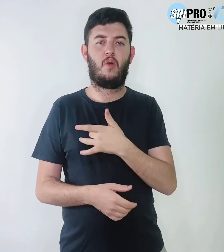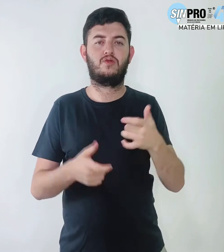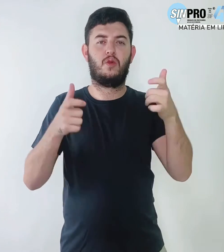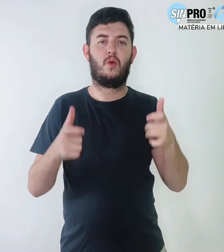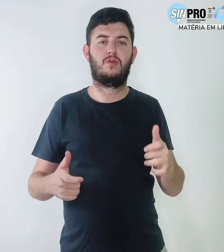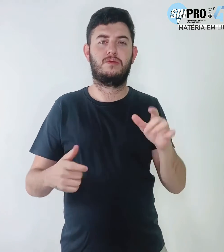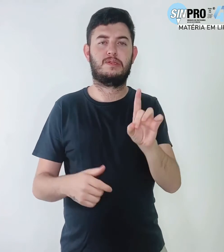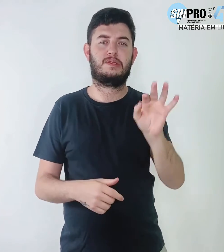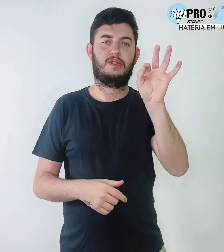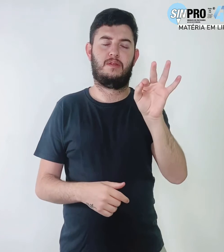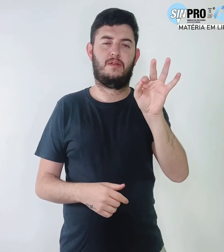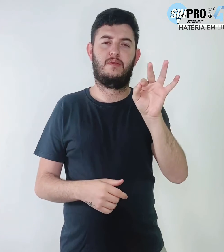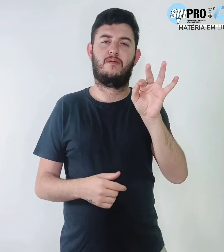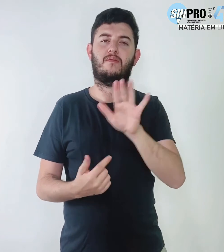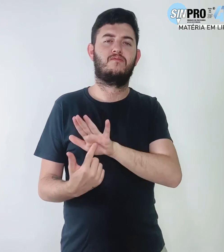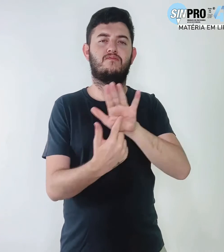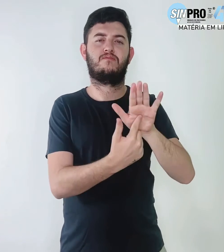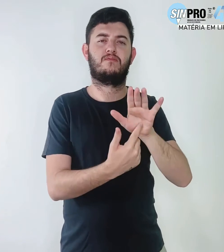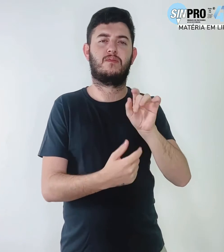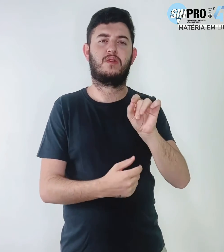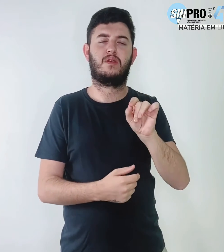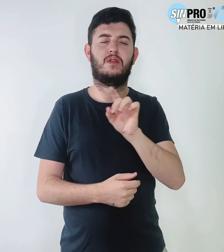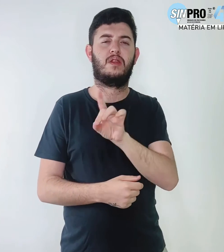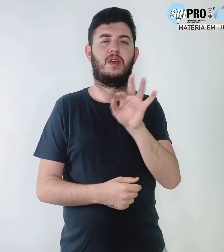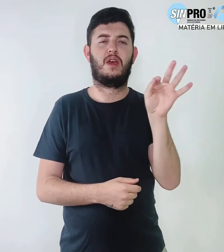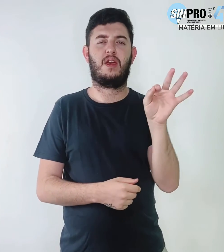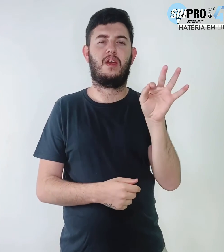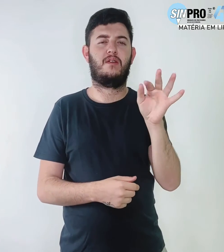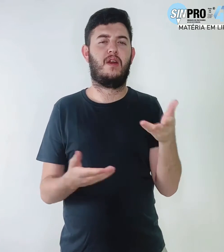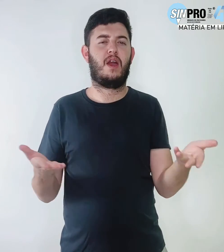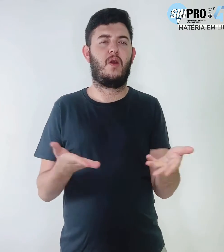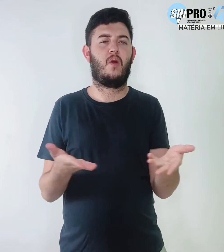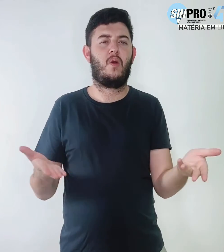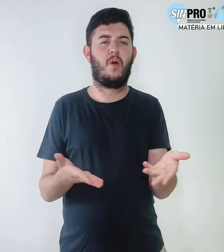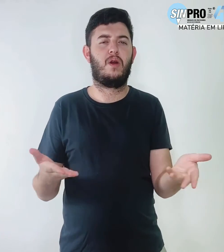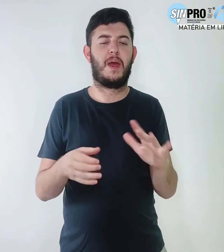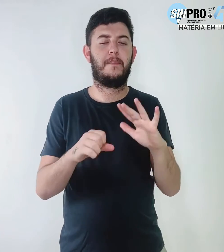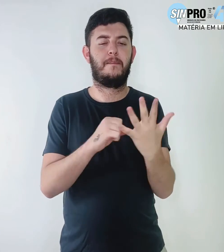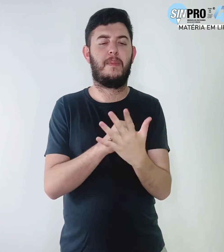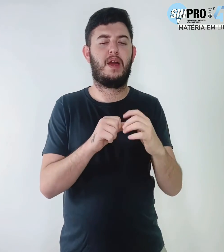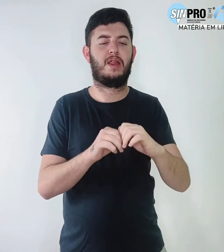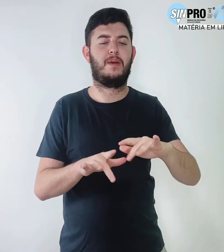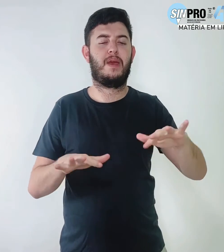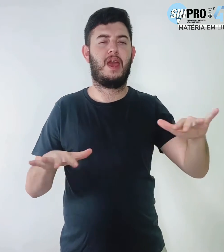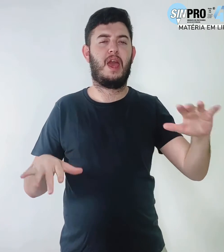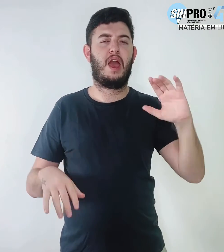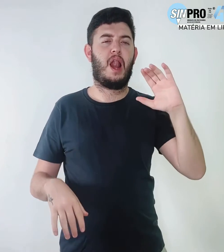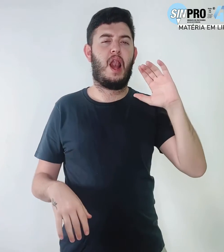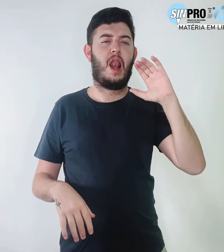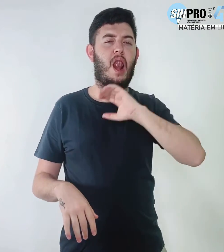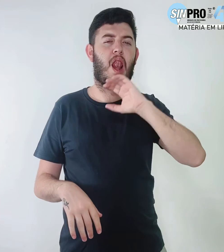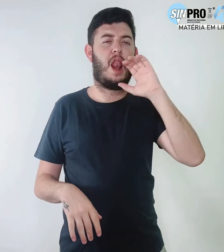a cidade no início de mais uma aceleração da pandemia e que também está com mais